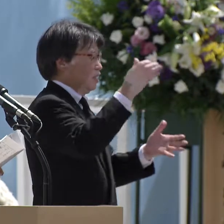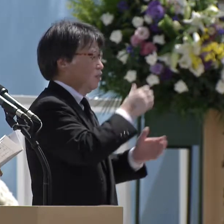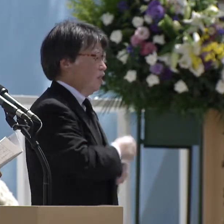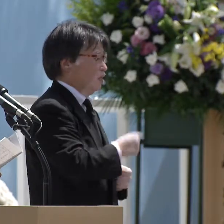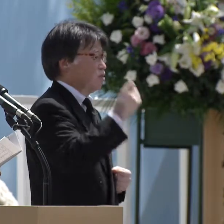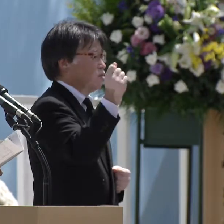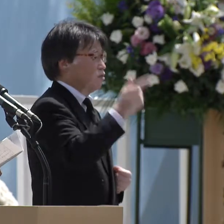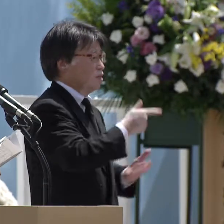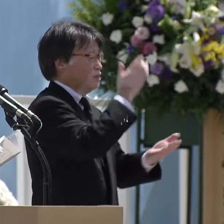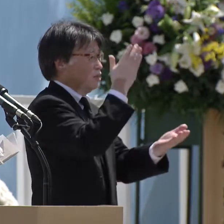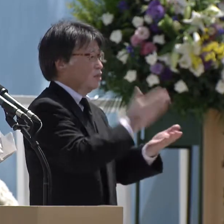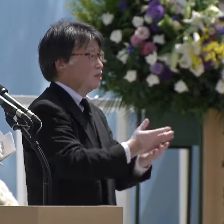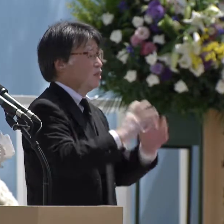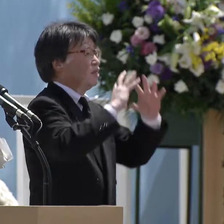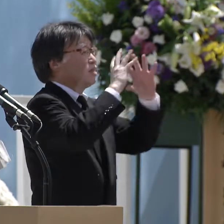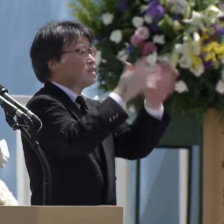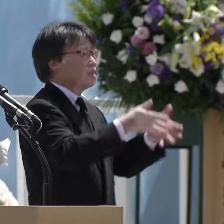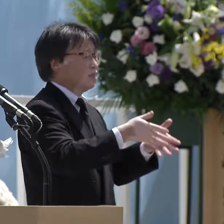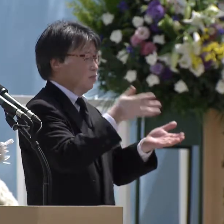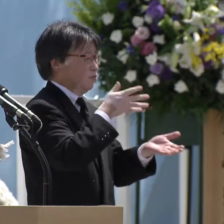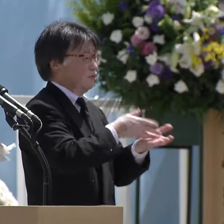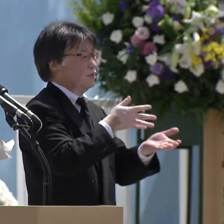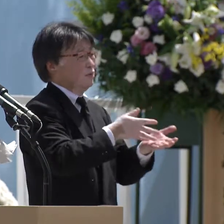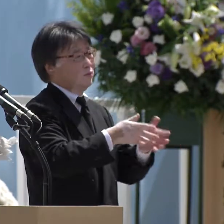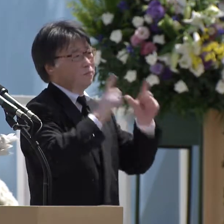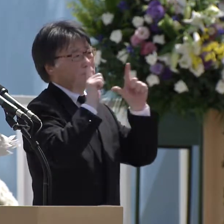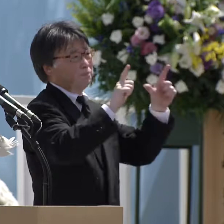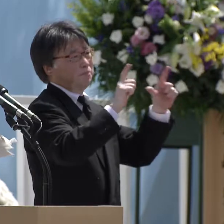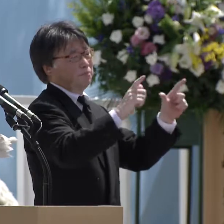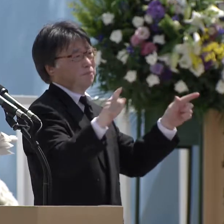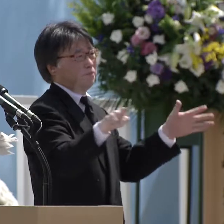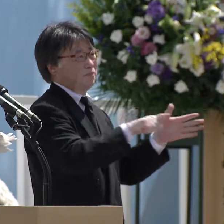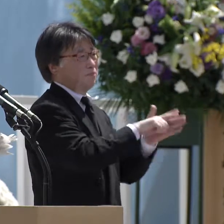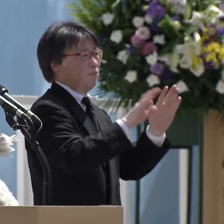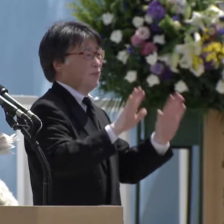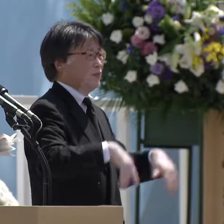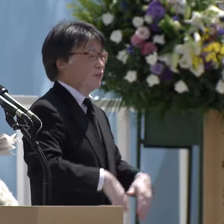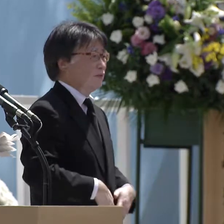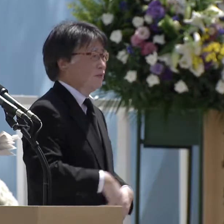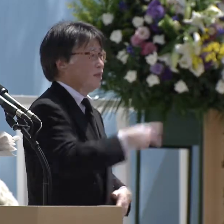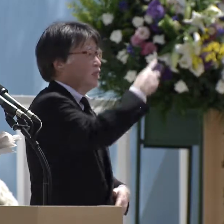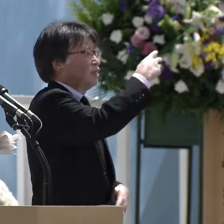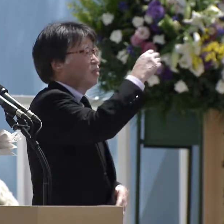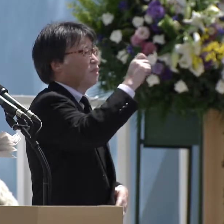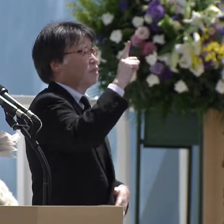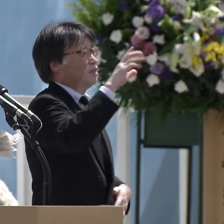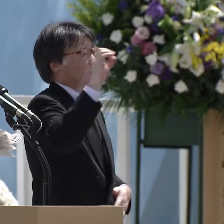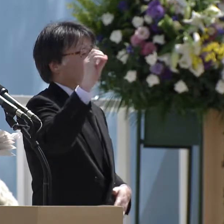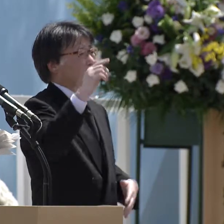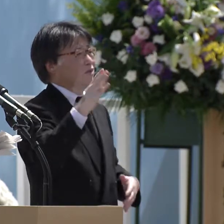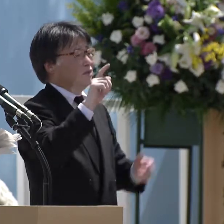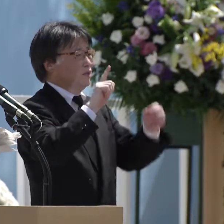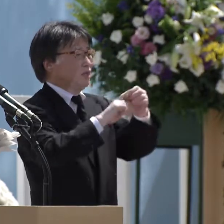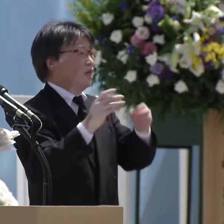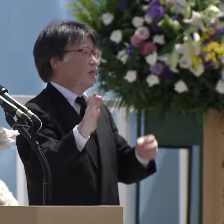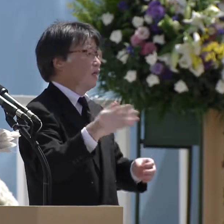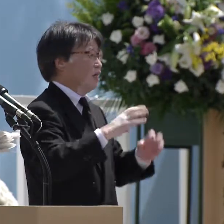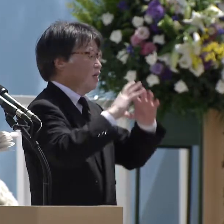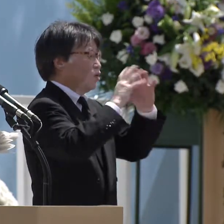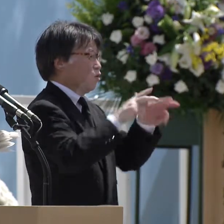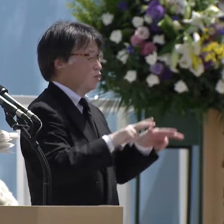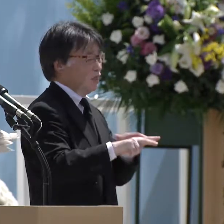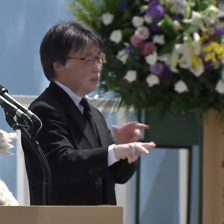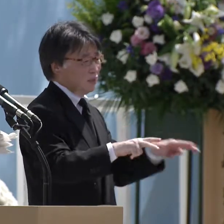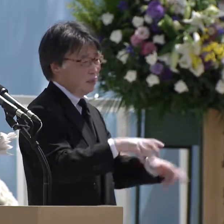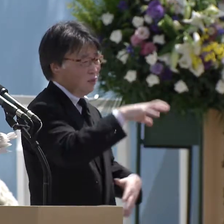やかな廃絶を世界に訴え続けてまいりました。2010年代に入り、国際政治の場